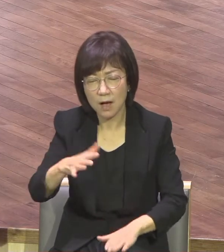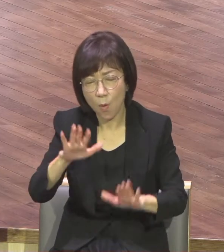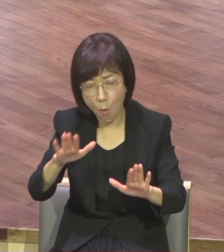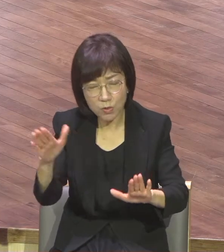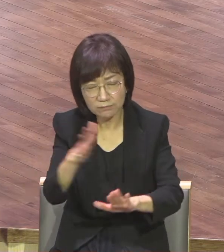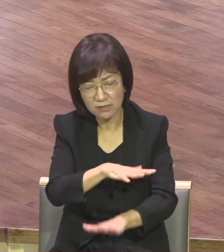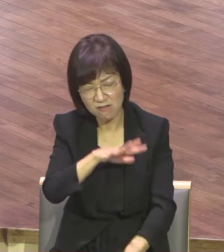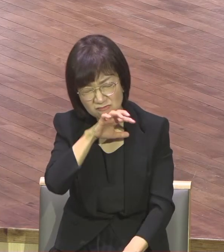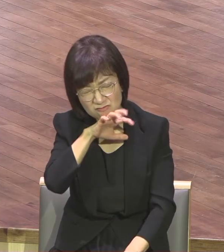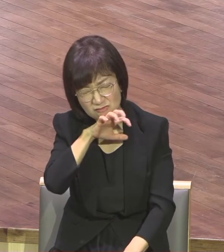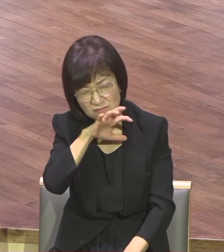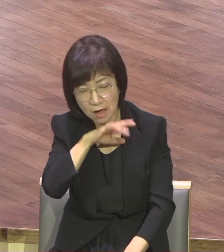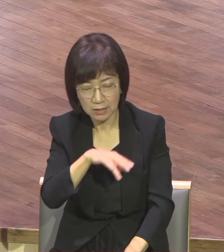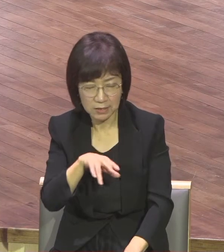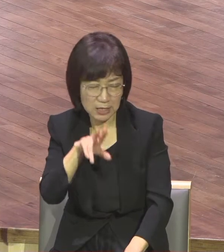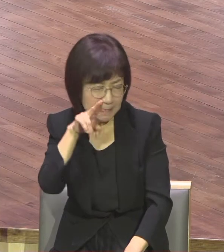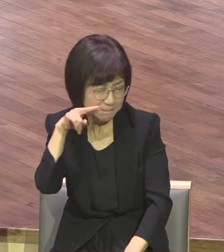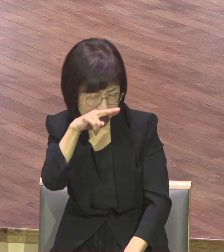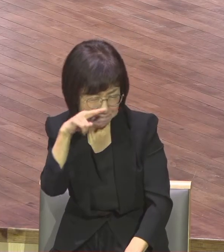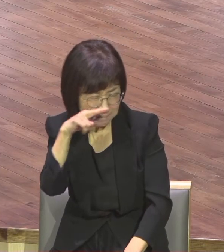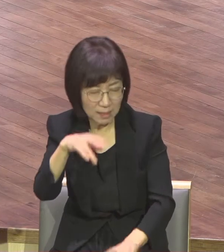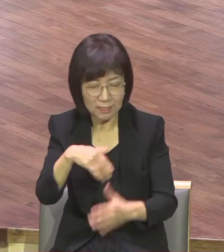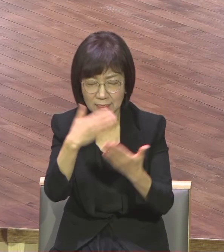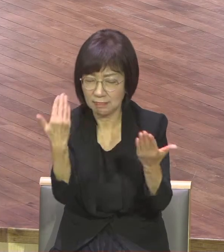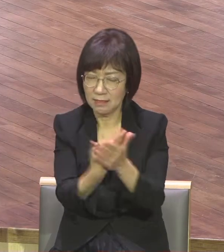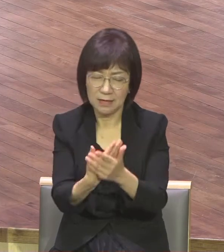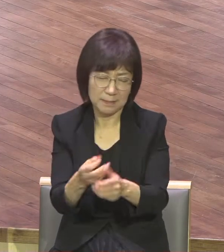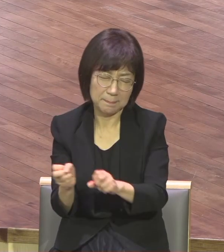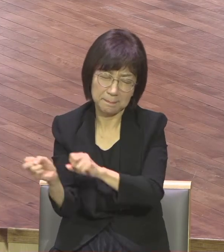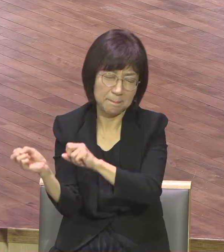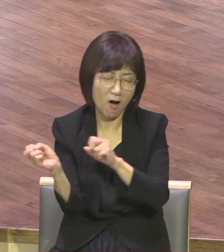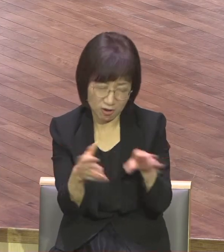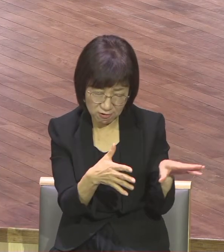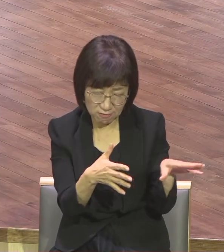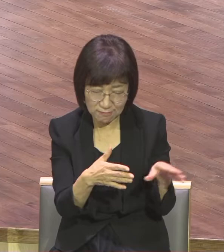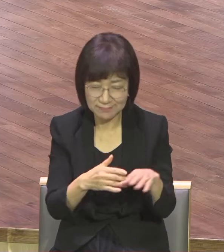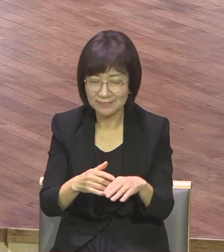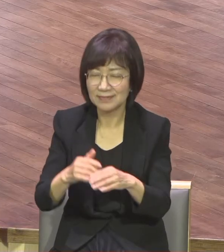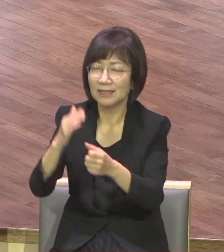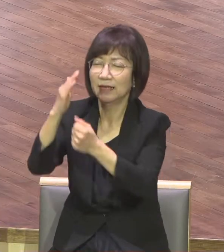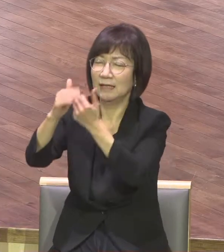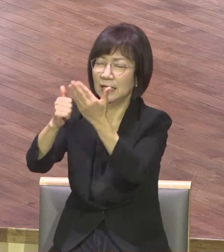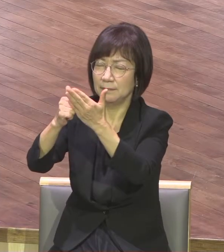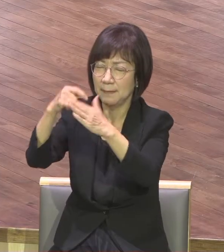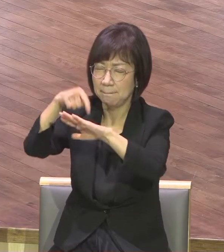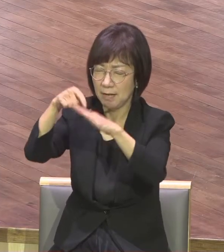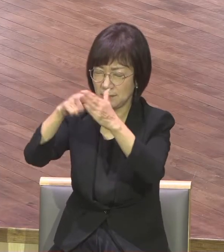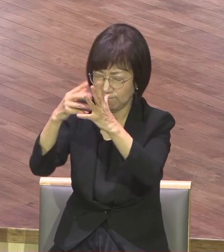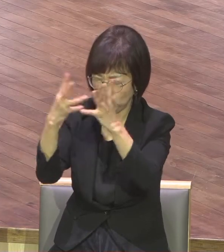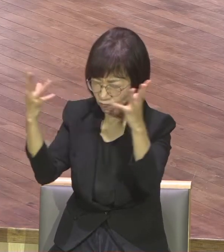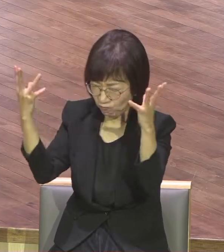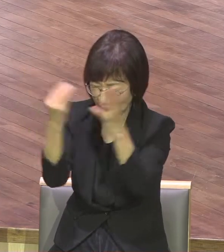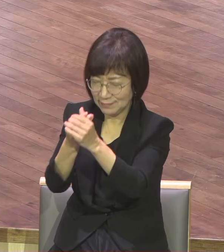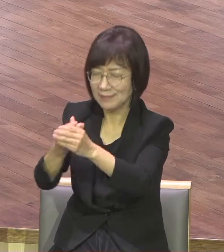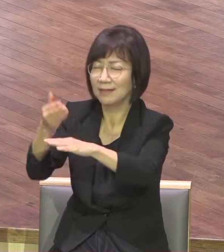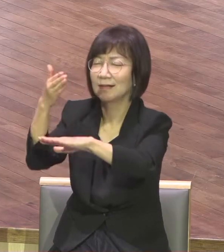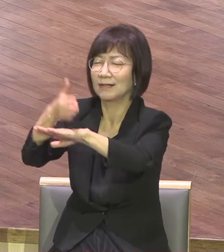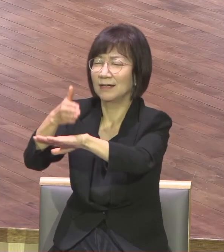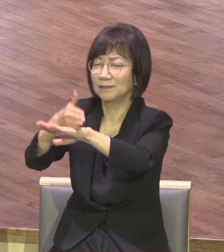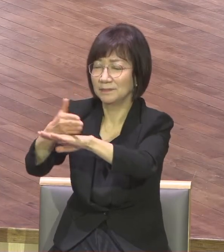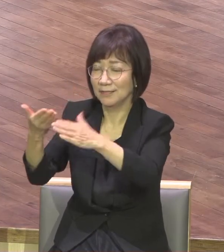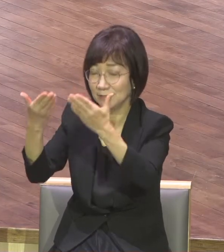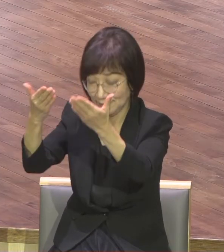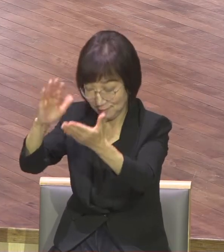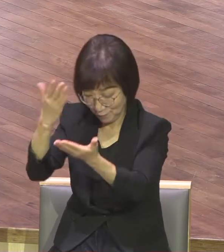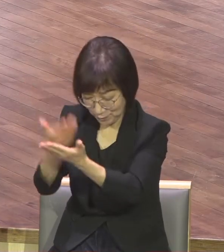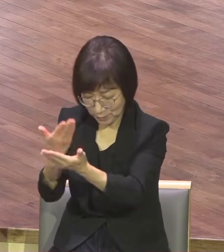원망 생기질도 다 사랑 심부름 하는 건 내려놓고 하나님께 전심으로 감사하게 하여 주옵소서. 문제 사건이